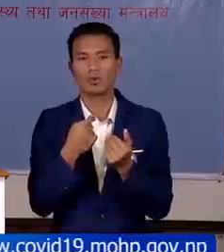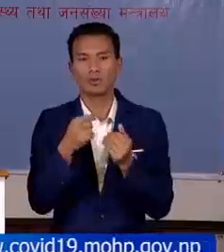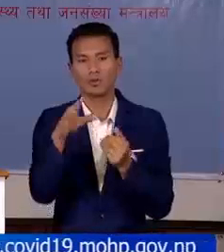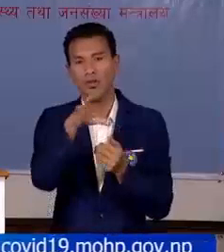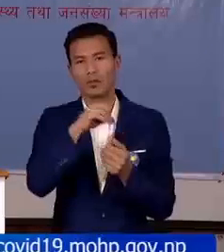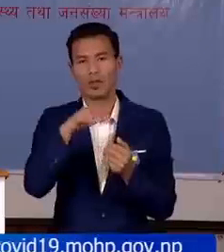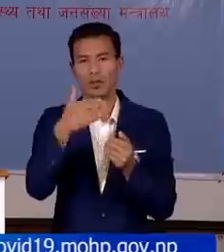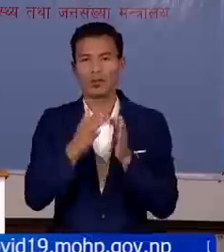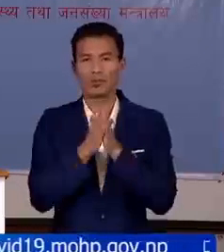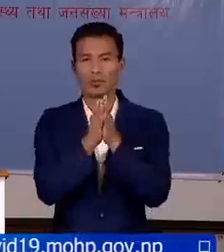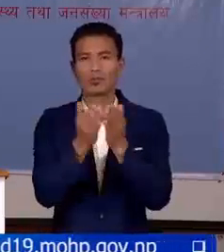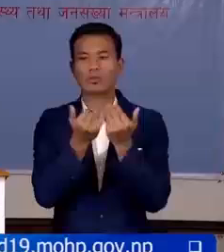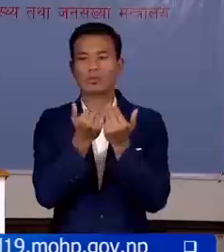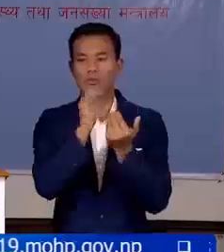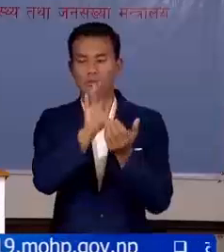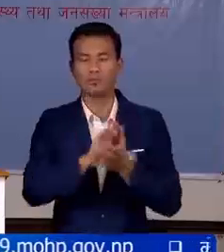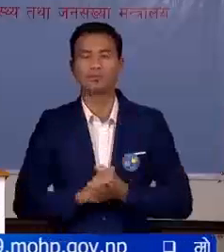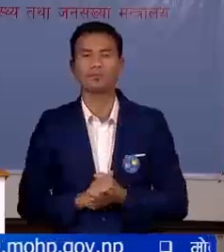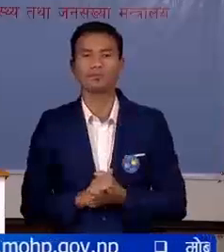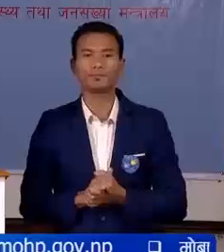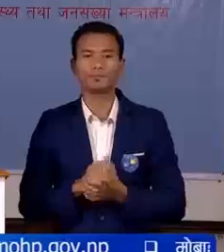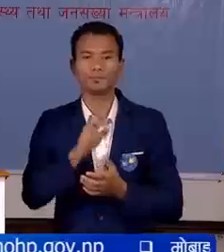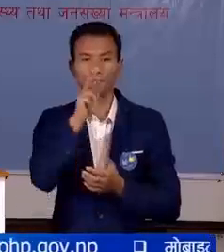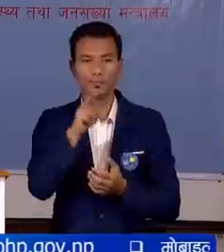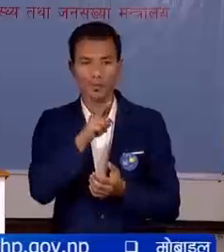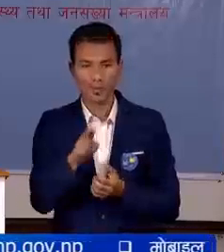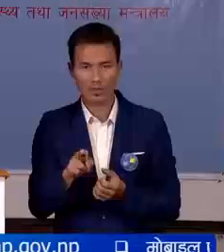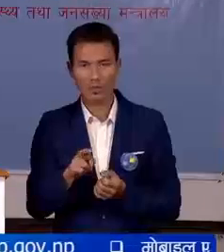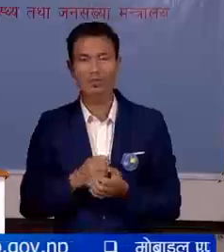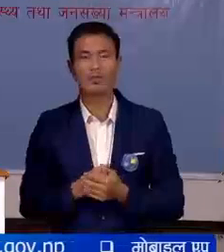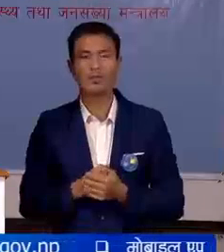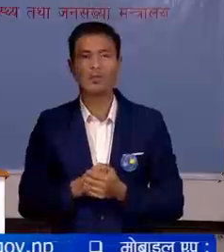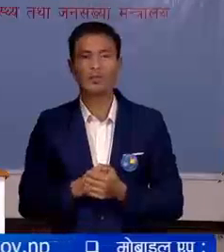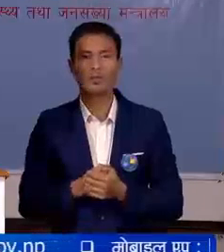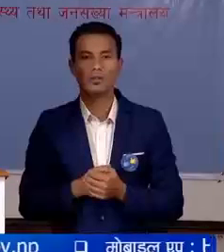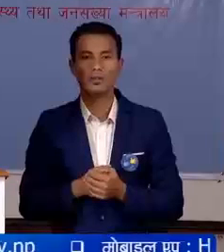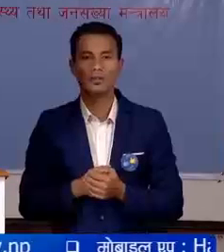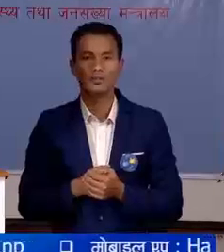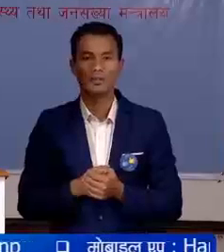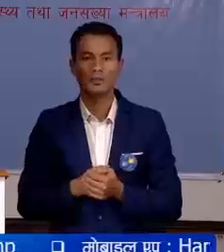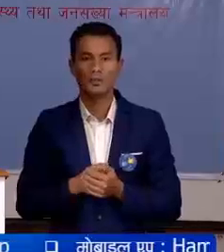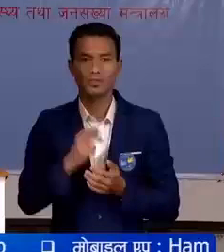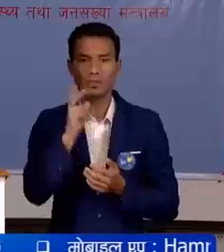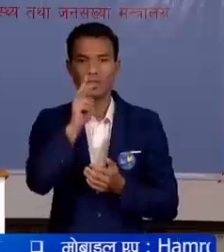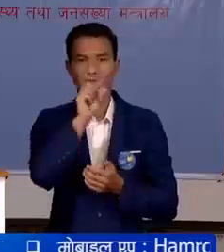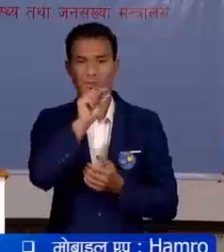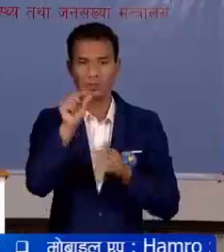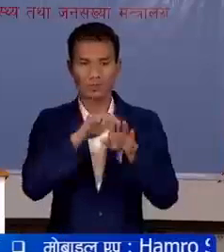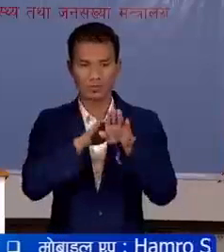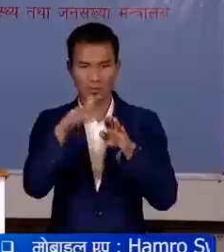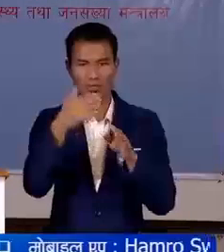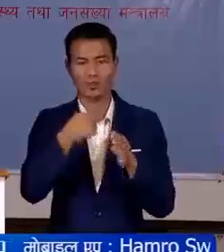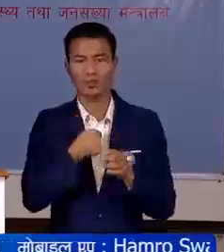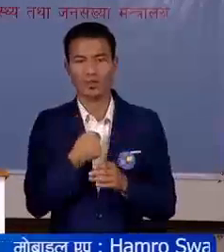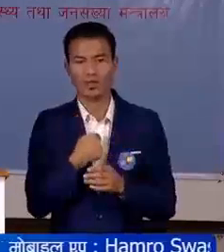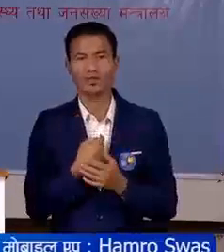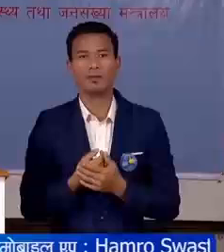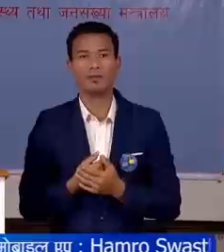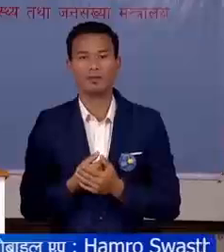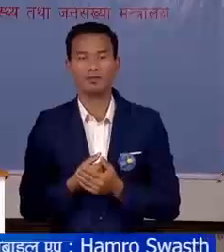सबैलाई अन्रोद गर्न चाहांचु र इने विशेवर लाई मैले